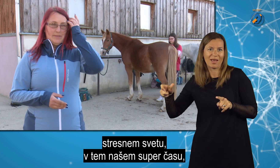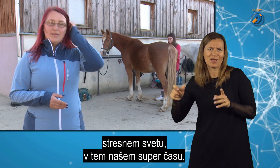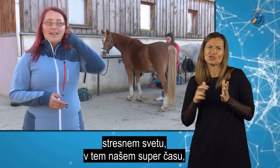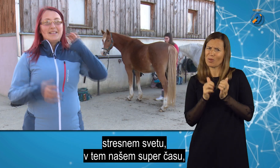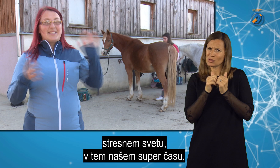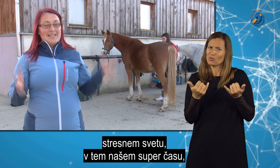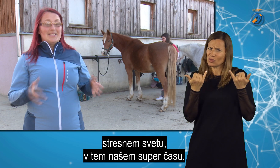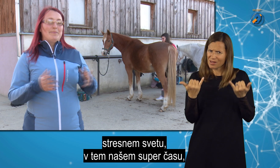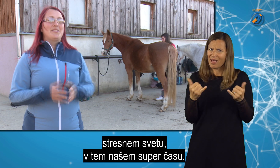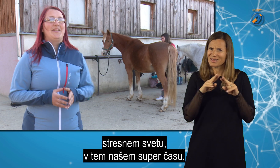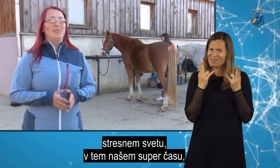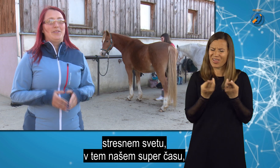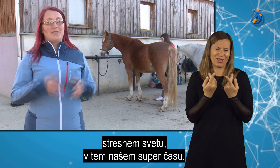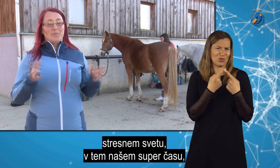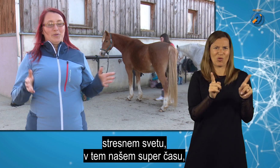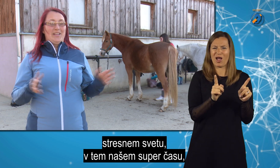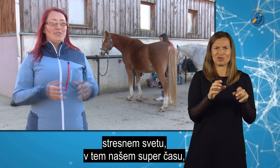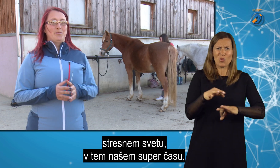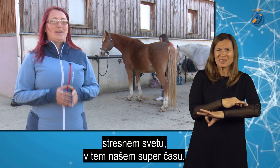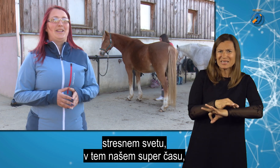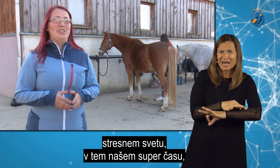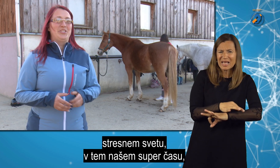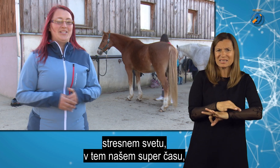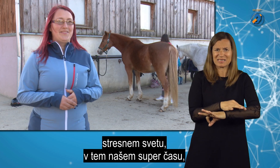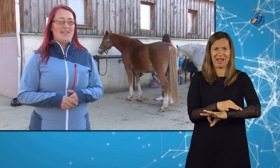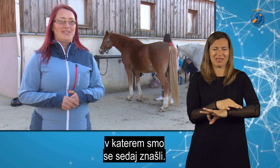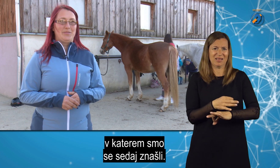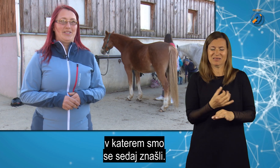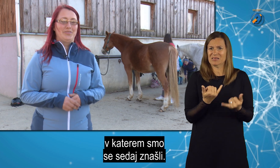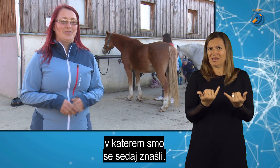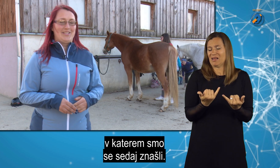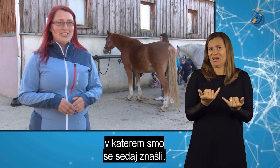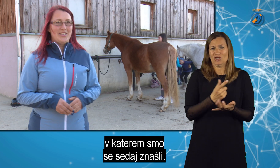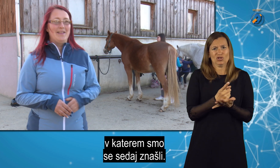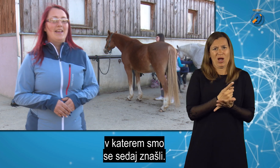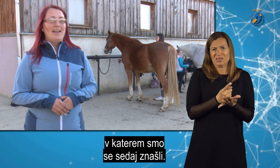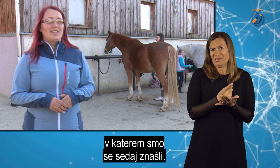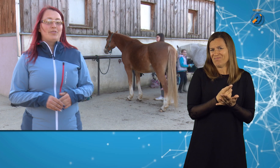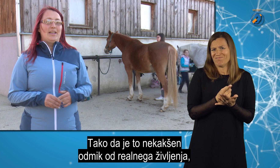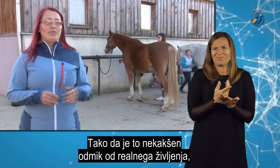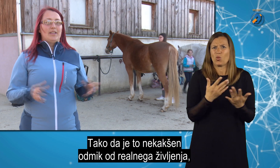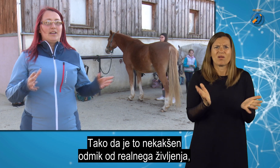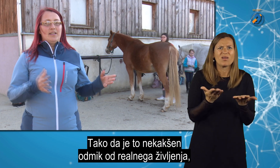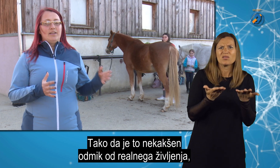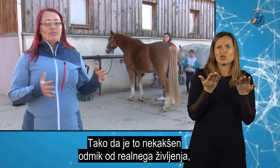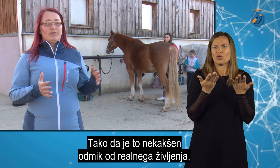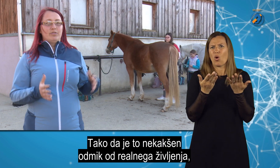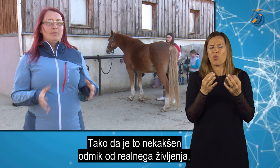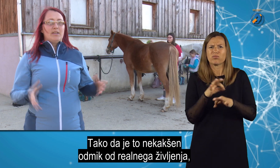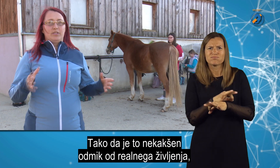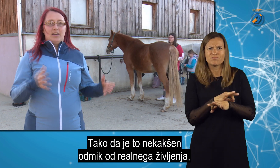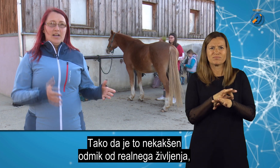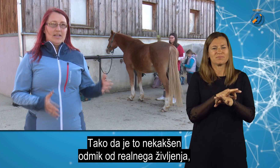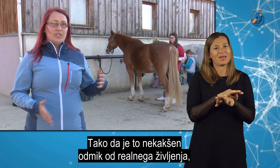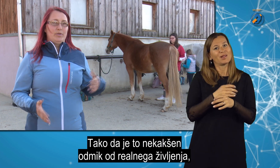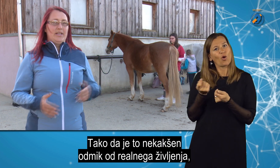v tem stresnem svetu in sploh v teh super naših časih, v kateri smo se trenutno znašli. Tako da je to nekaki